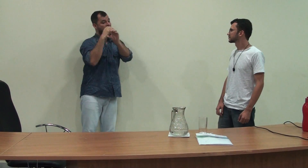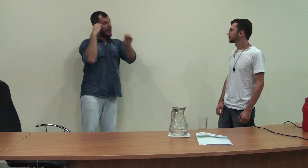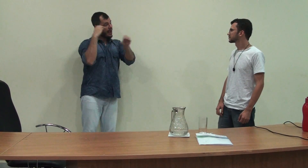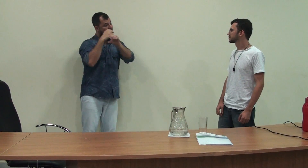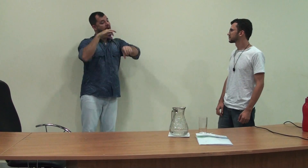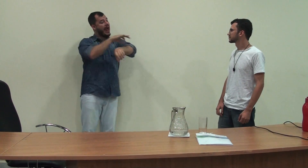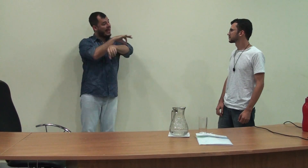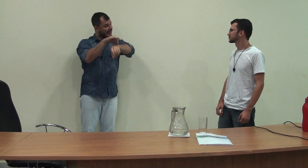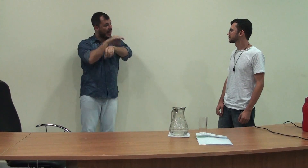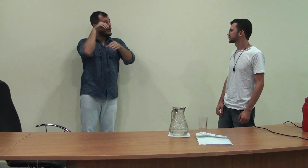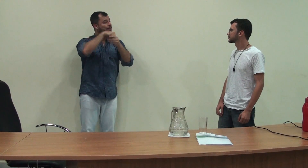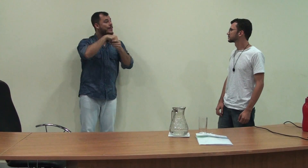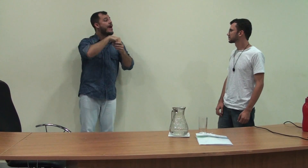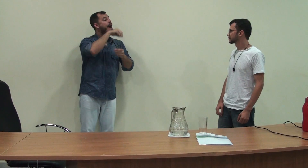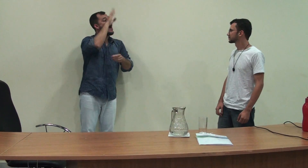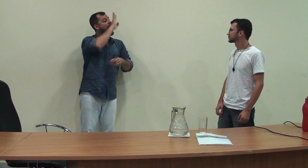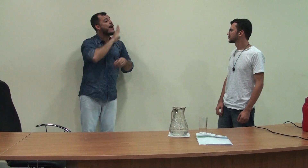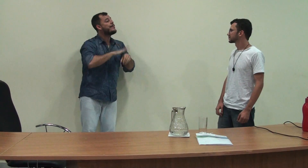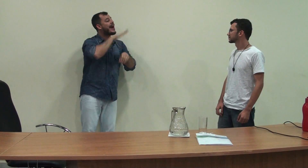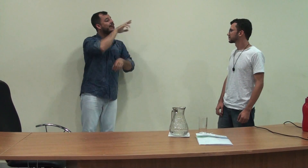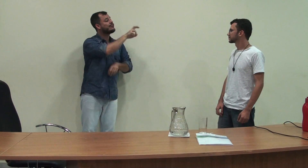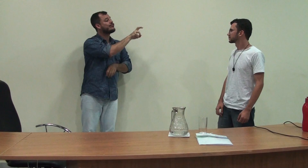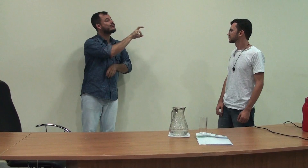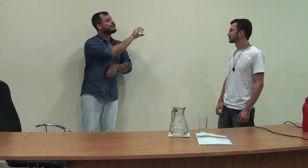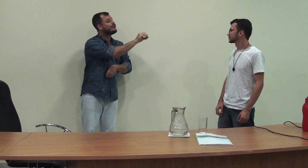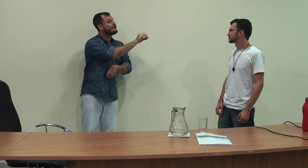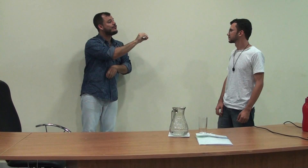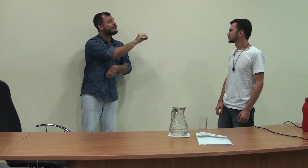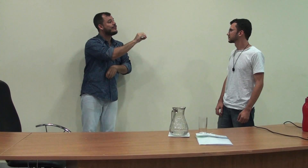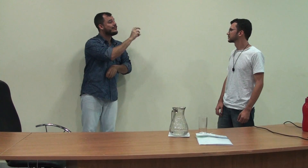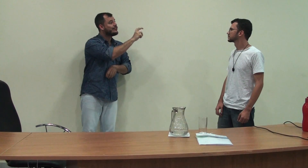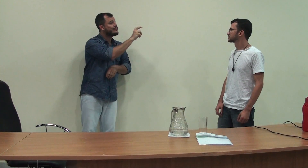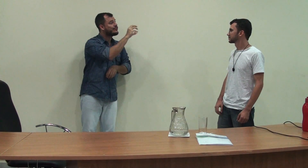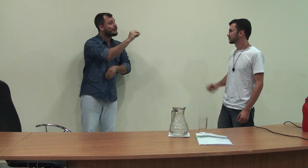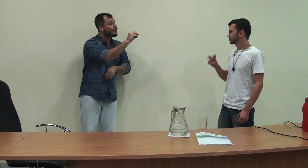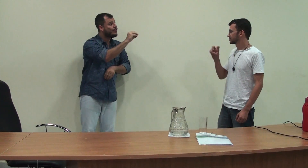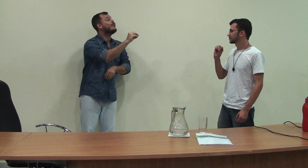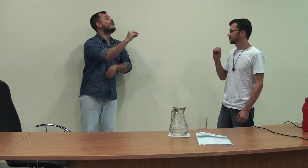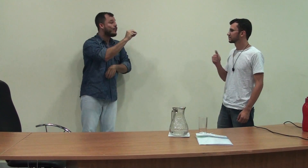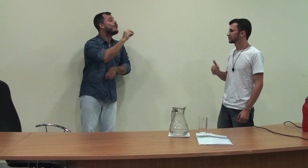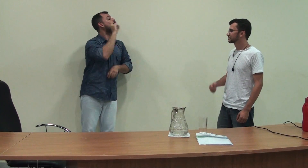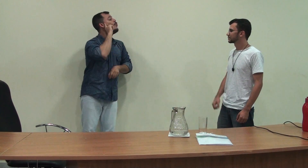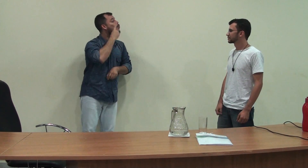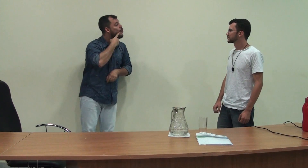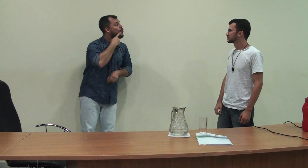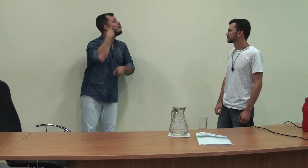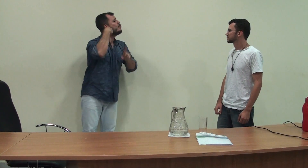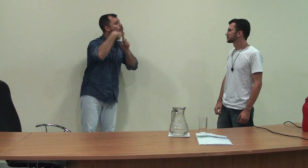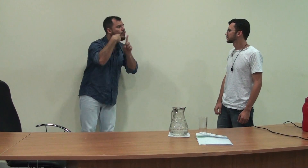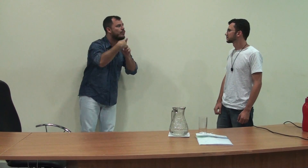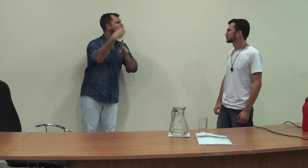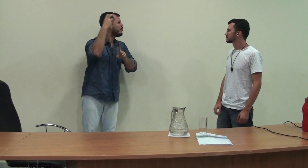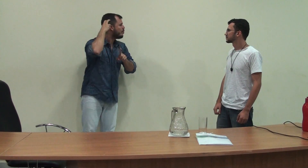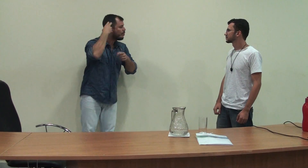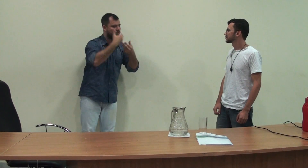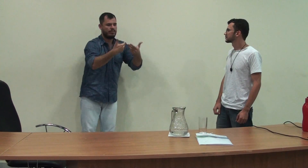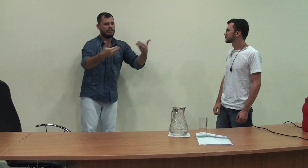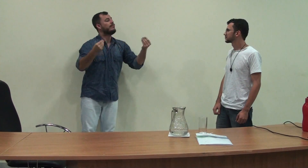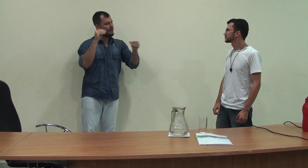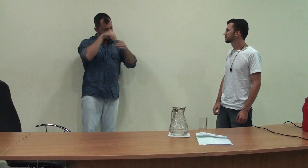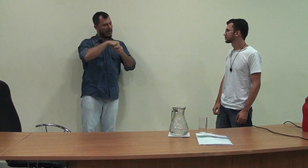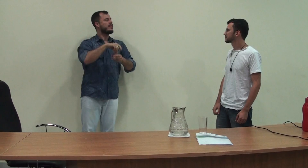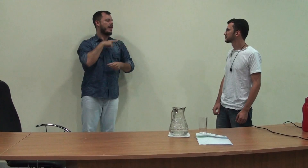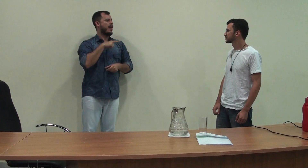língua de sinais, mas que são da área da arquitetura e da engenharia. Nós somos mais de 50 profissionais